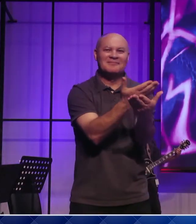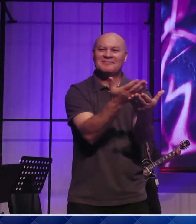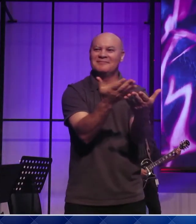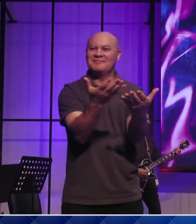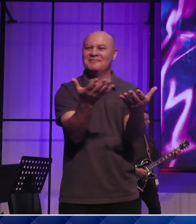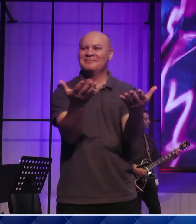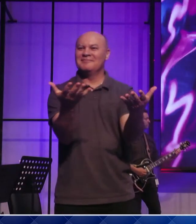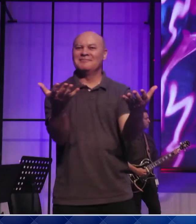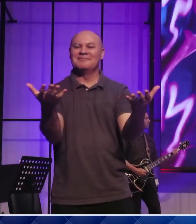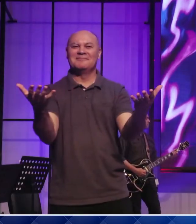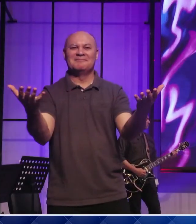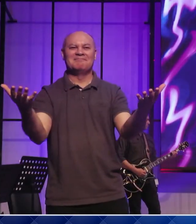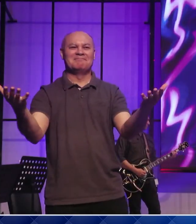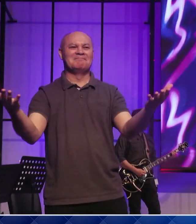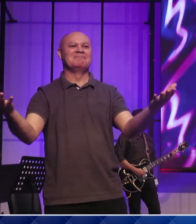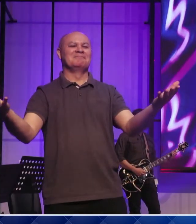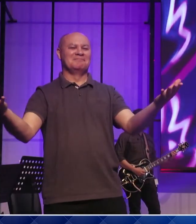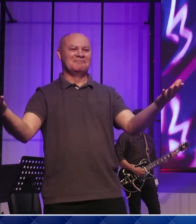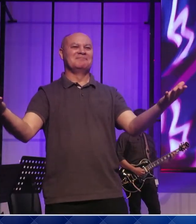querido irmão,